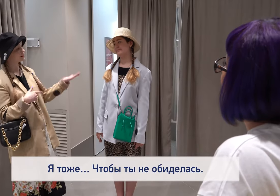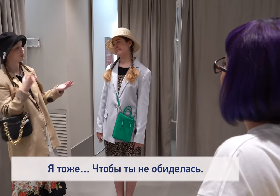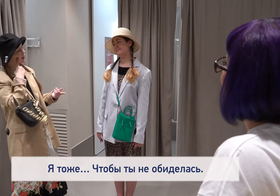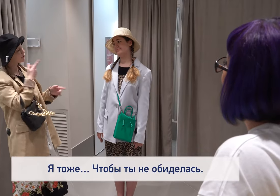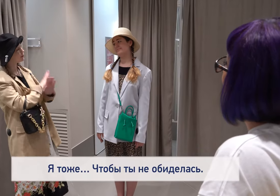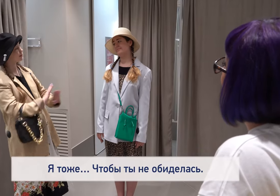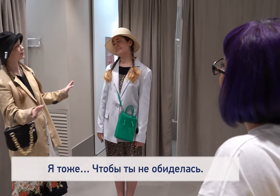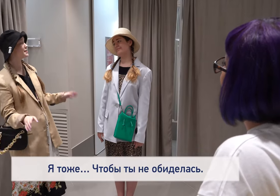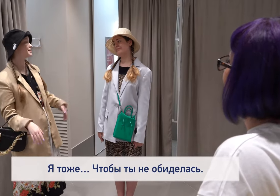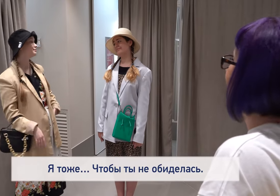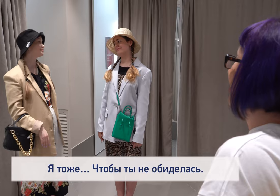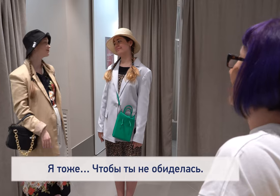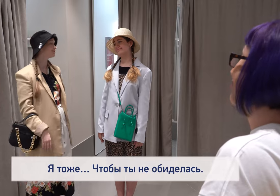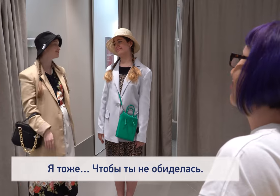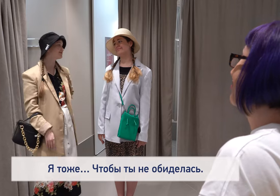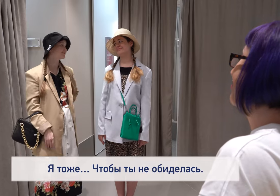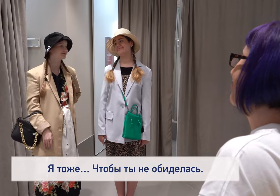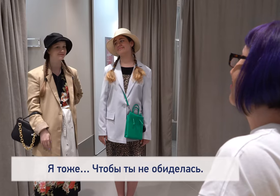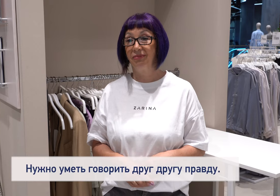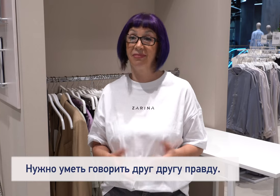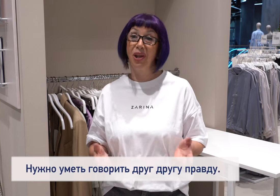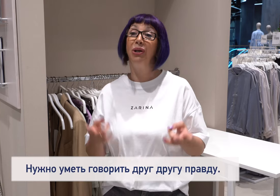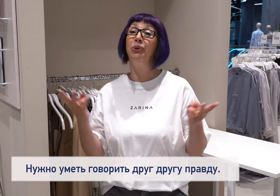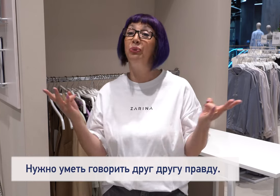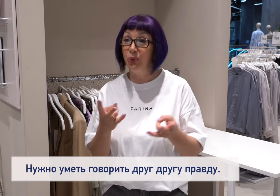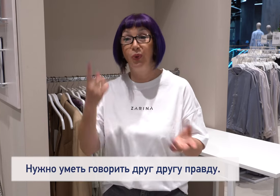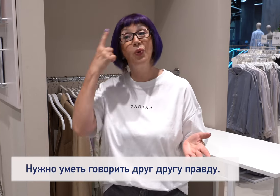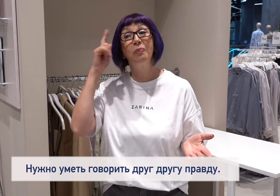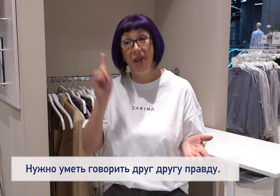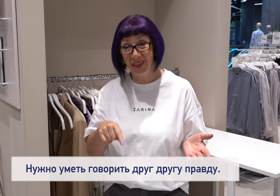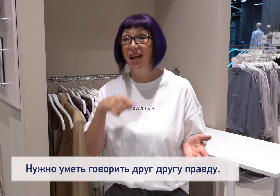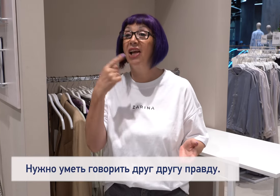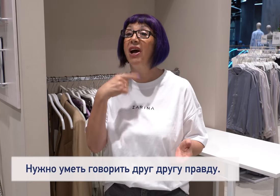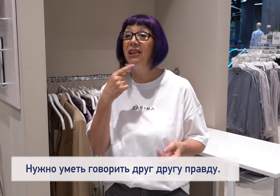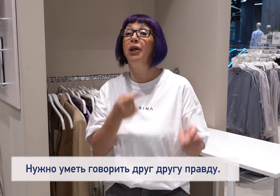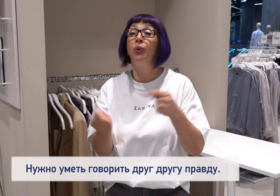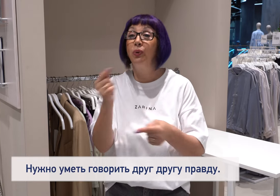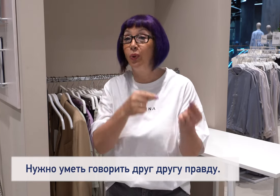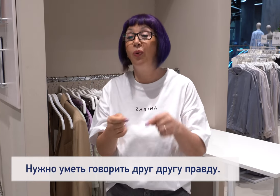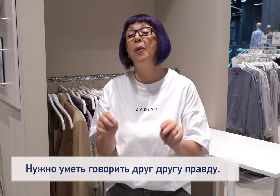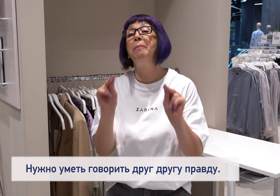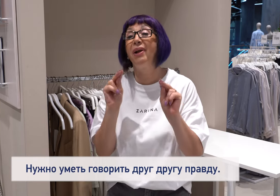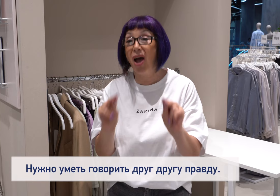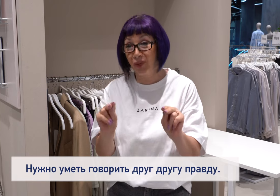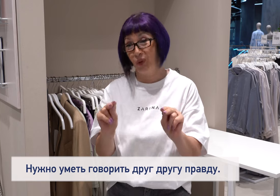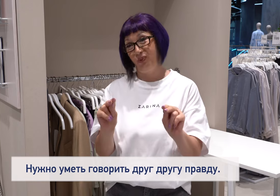не обиделась. Нужно уметь говорить друг другу правду.